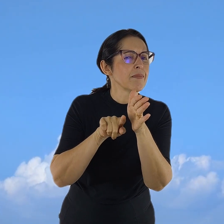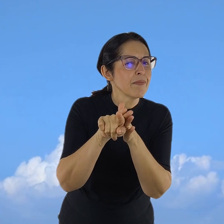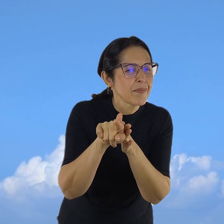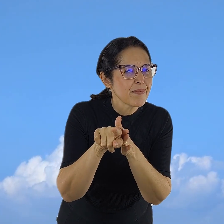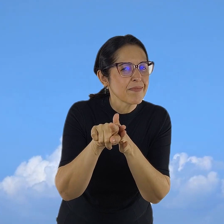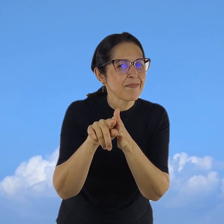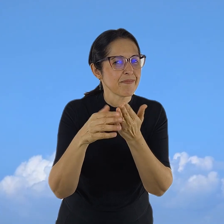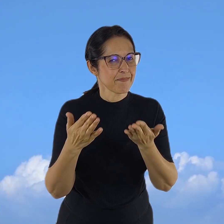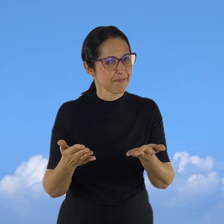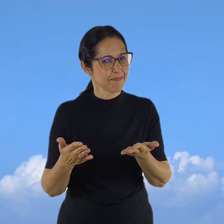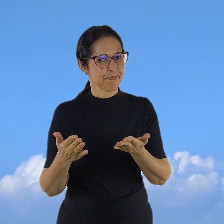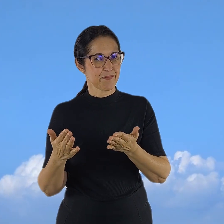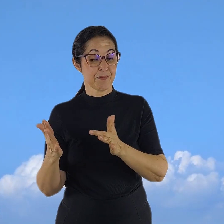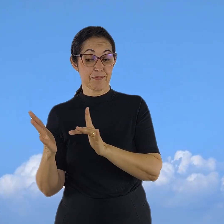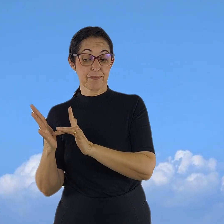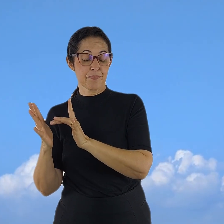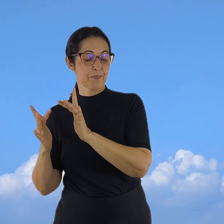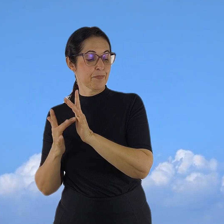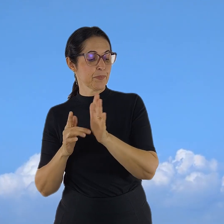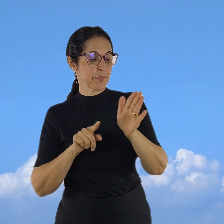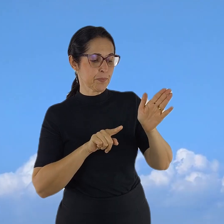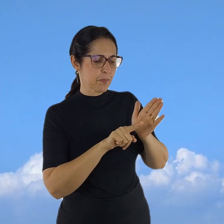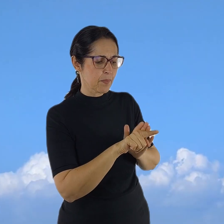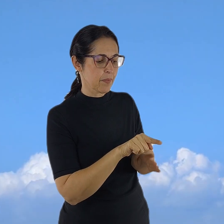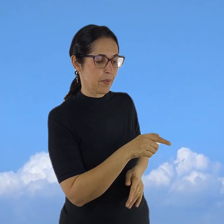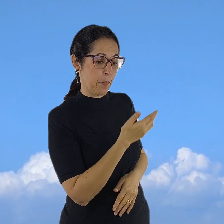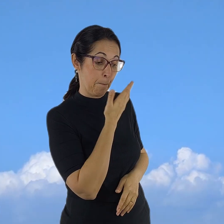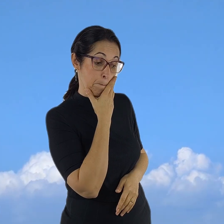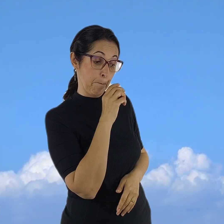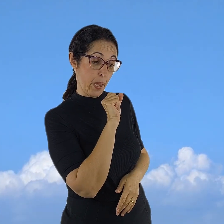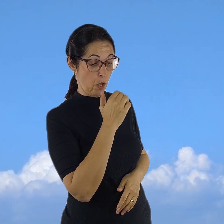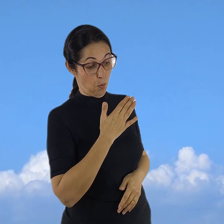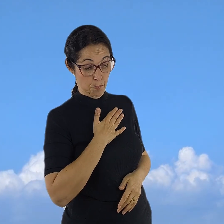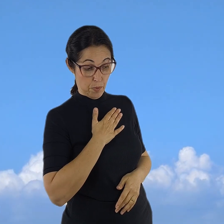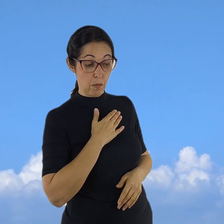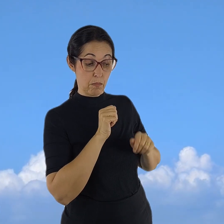E a pergunta foi: pai, eu vou te